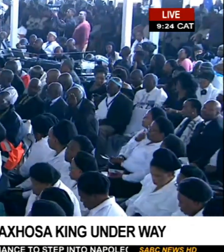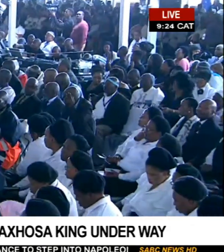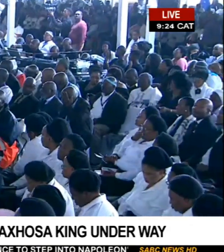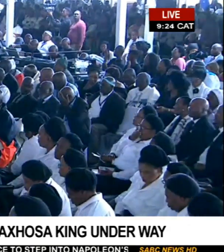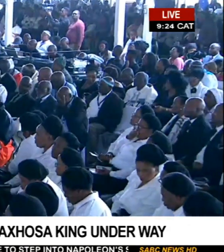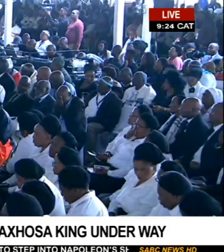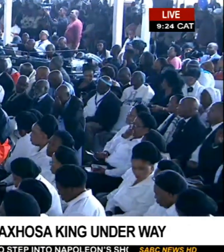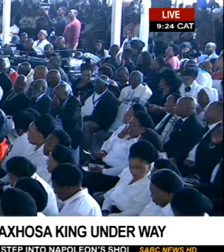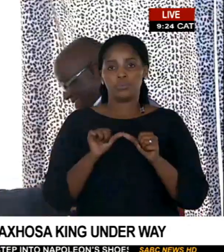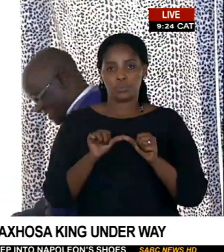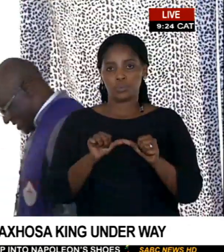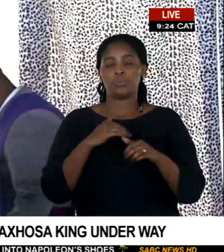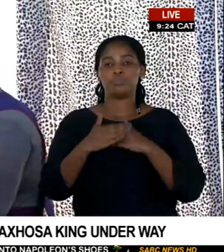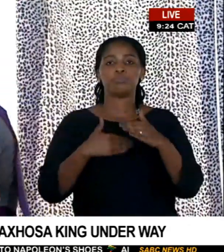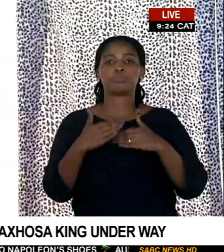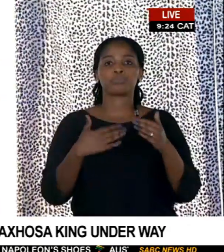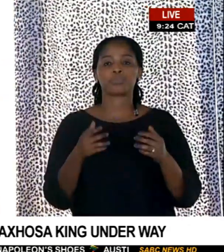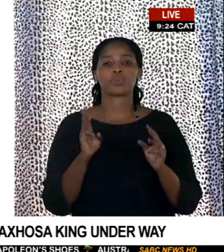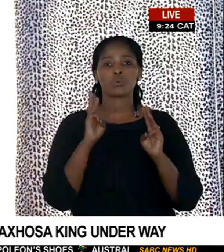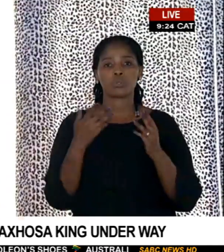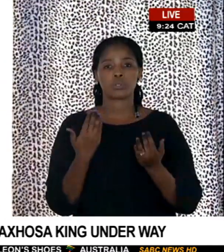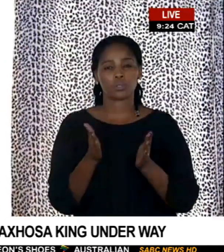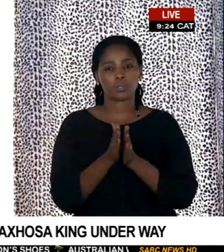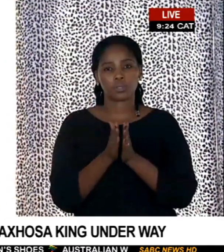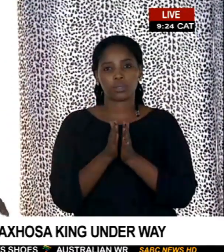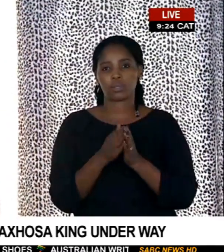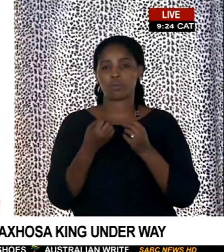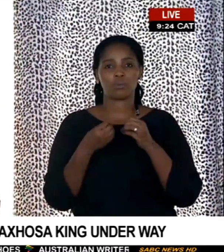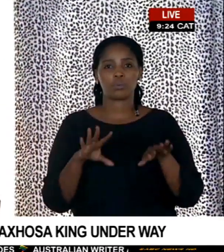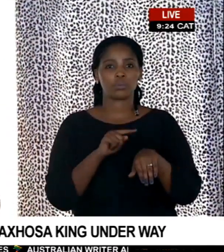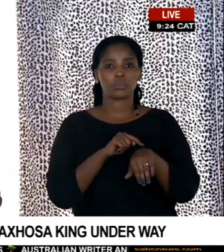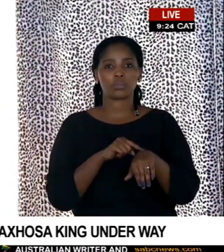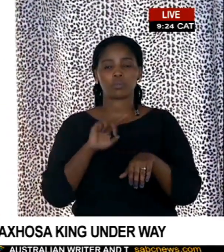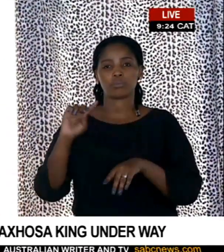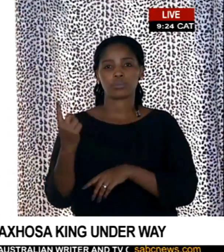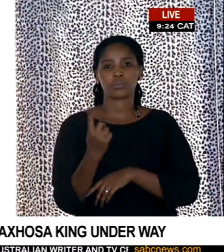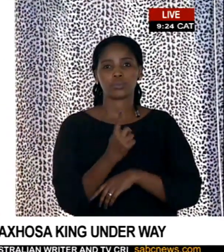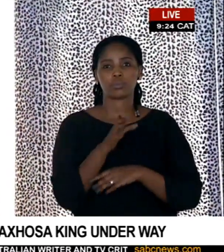Masiqhubele phambili, sizawucela singaphosisanga maseko sibize irhwecu likaPhuthisi.